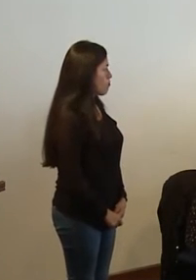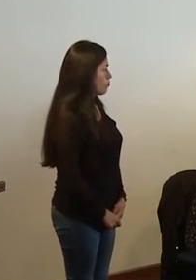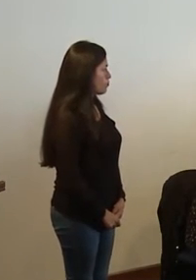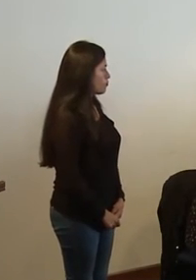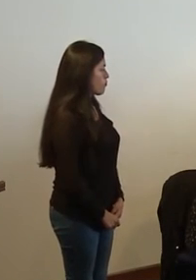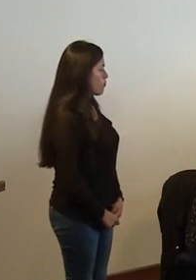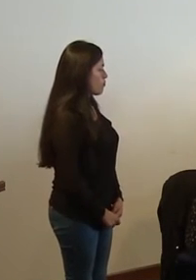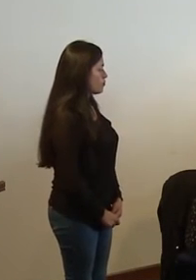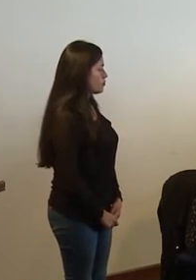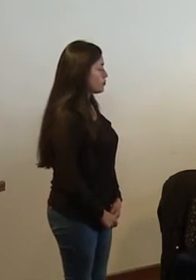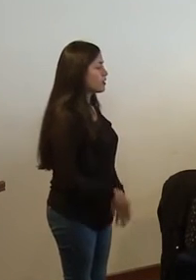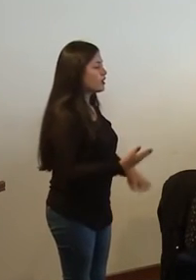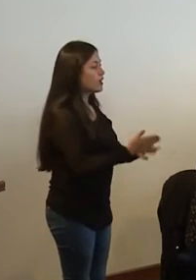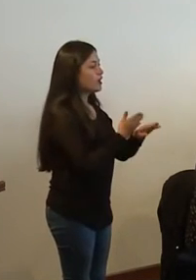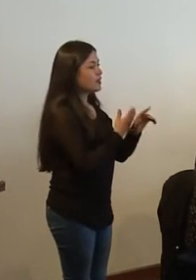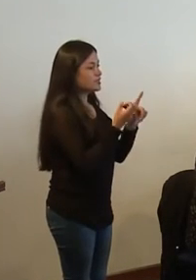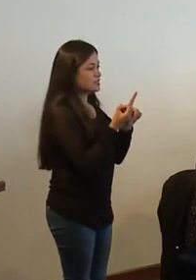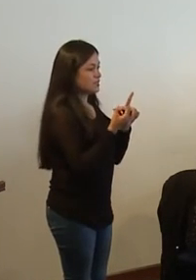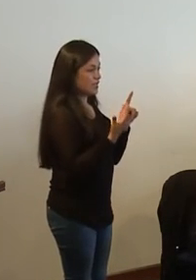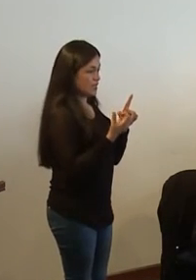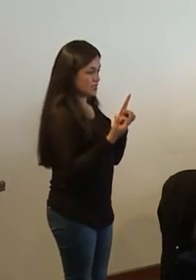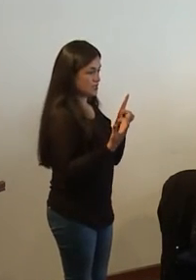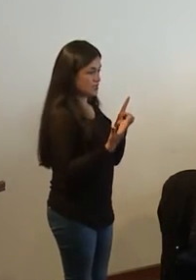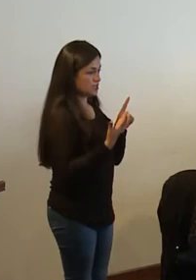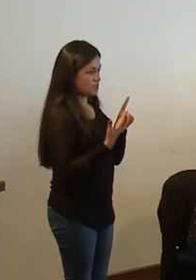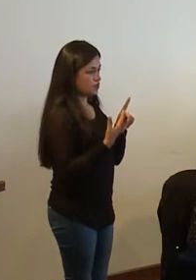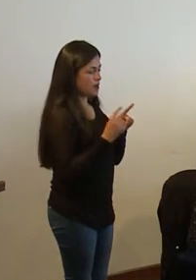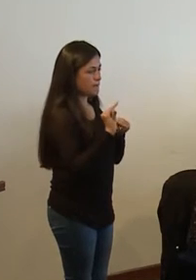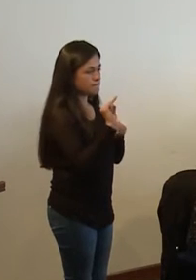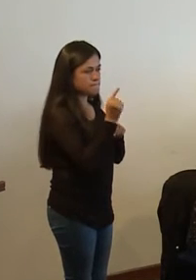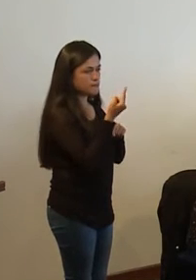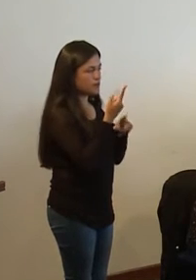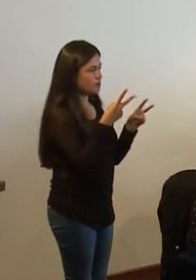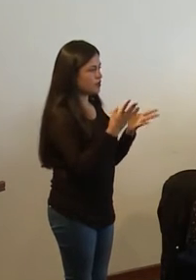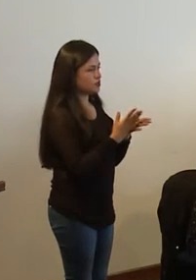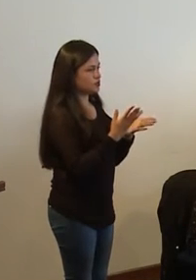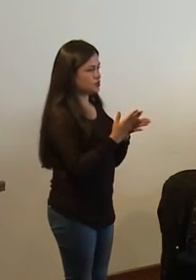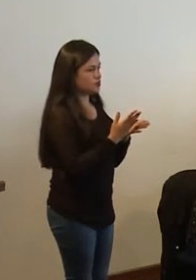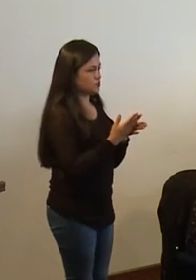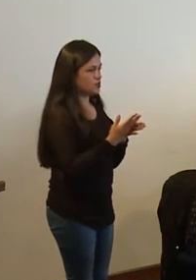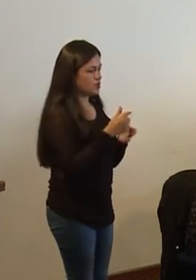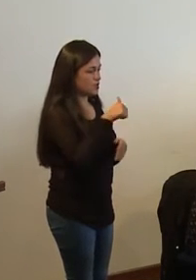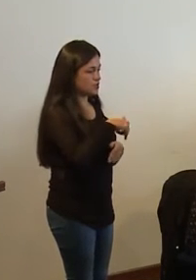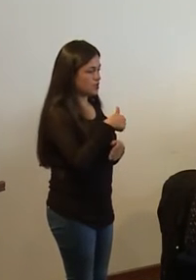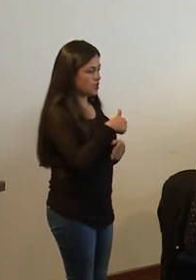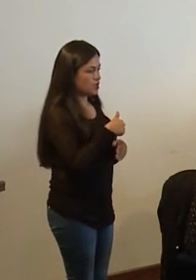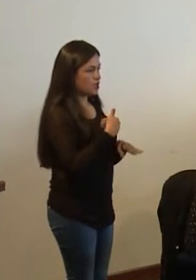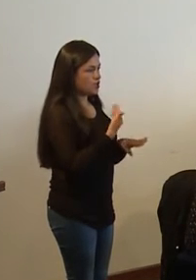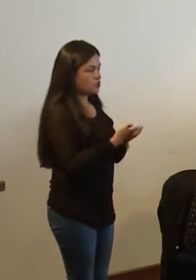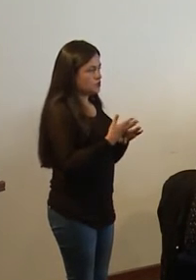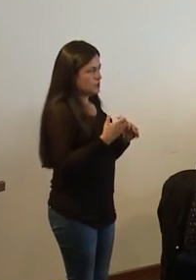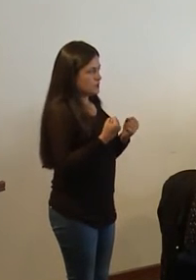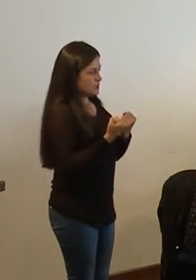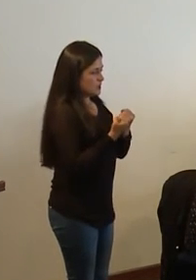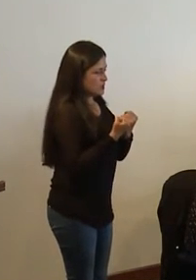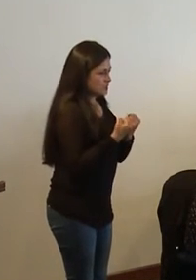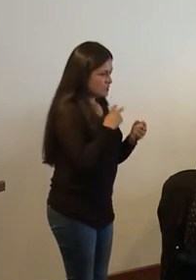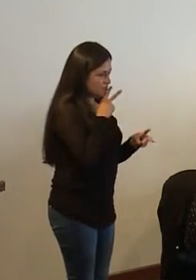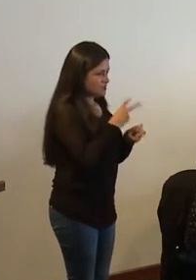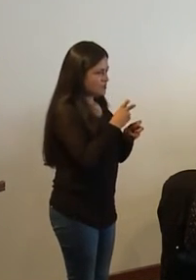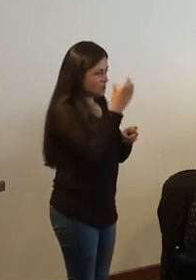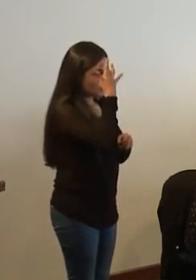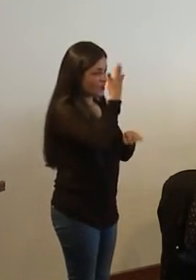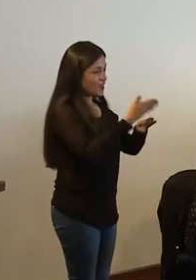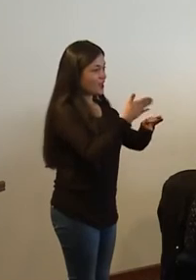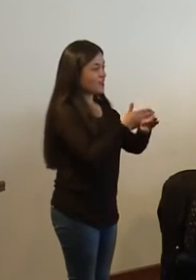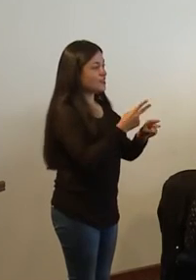Hubo un momento en la licenciatura en que los primeros estudiantes nos pusieron en aprietos porque nos querían